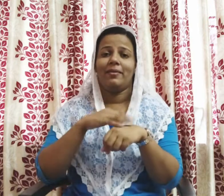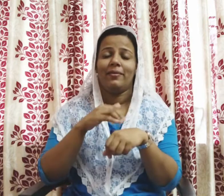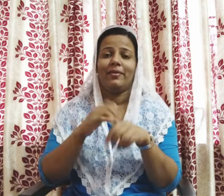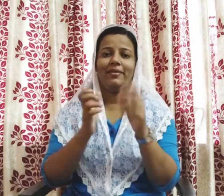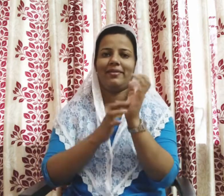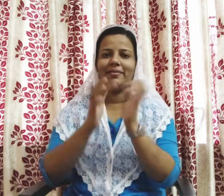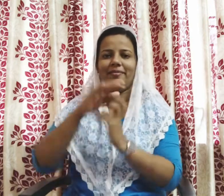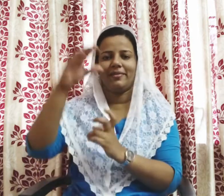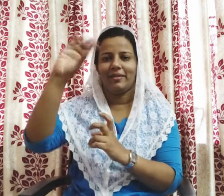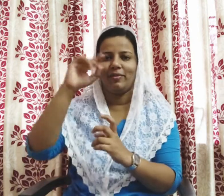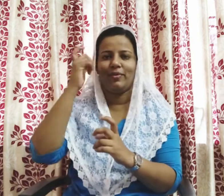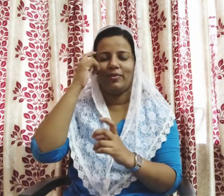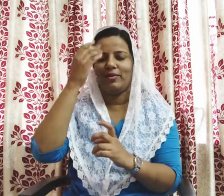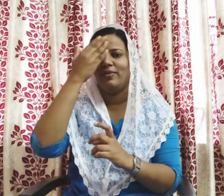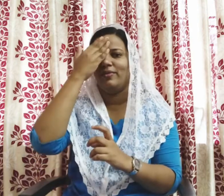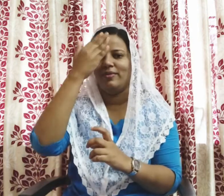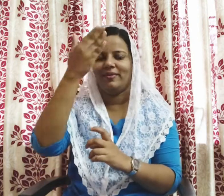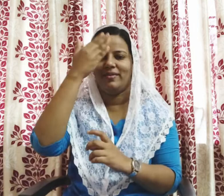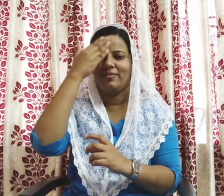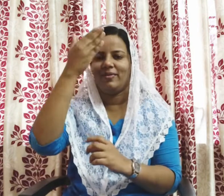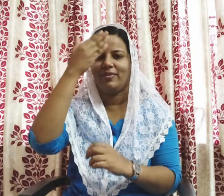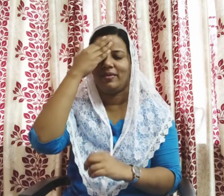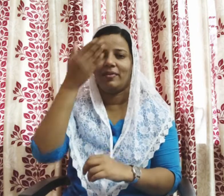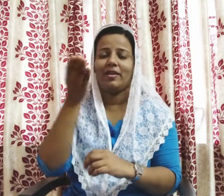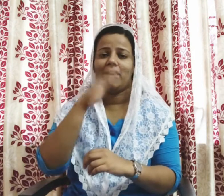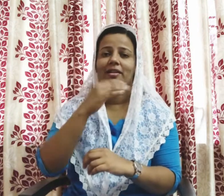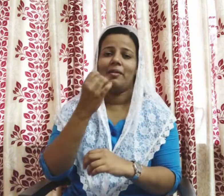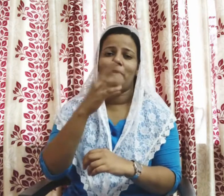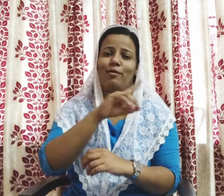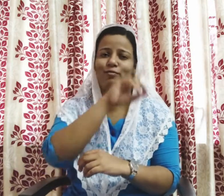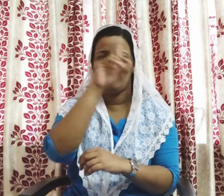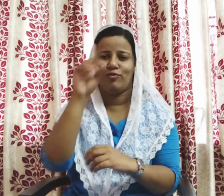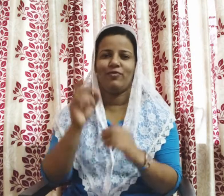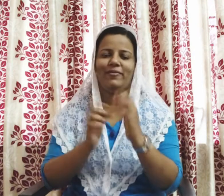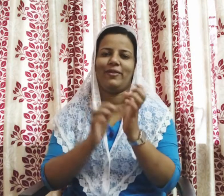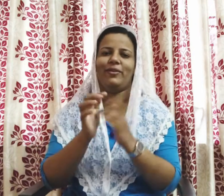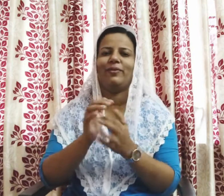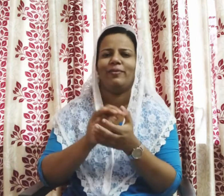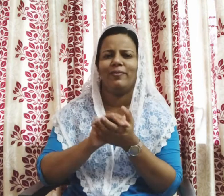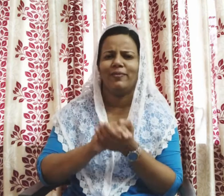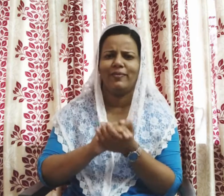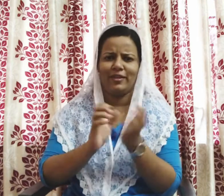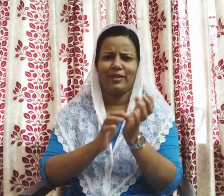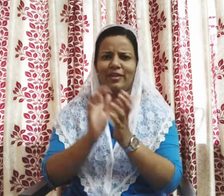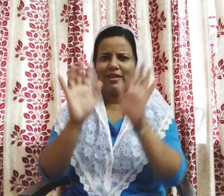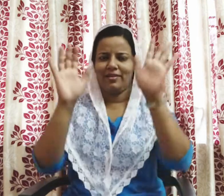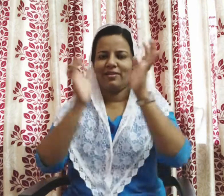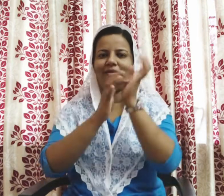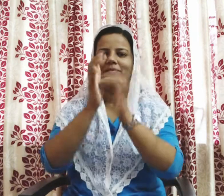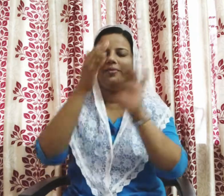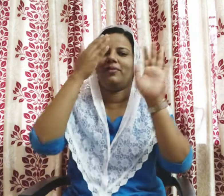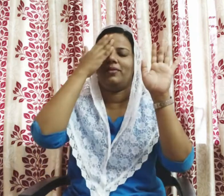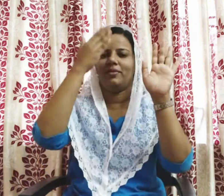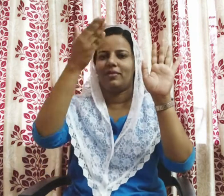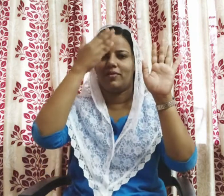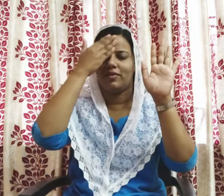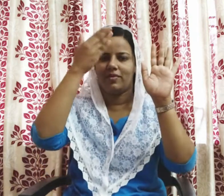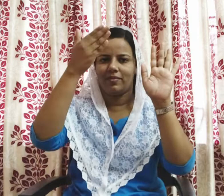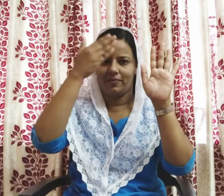വൻ കൃപകൾക്കായിട്ട് നമുക്ക് കർത്താവിന് സ്തോത്രം ചെയ്യാം. കഴിഞ്ഞ പകൽ മുഴുവൻ നമ്മുടെ കർത്താവ് നമ്മളെ കാത്തു പരിപാലിച്ചു, അക്കരങ്ങളെ ഉയർത്തി സ്തോത്രം പറഞ്ഞ് ഹല്ലേലൂയ